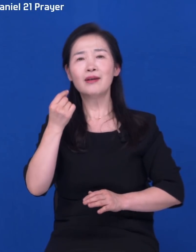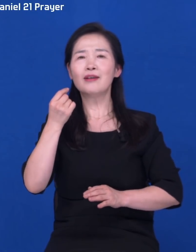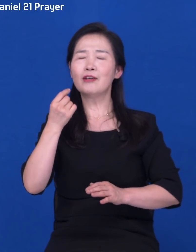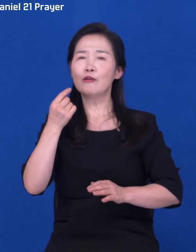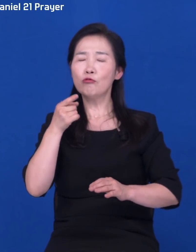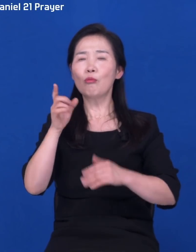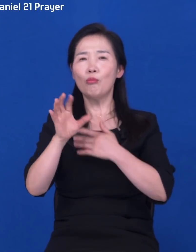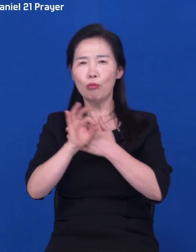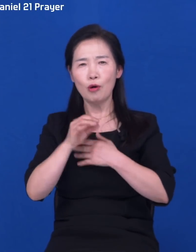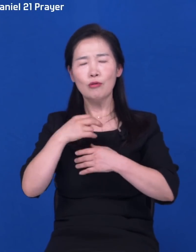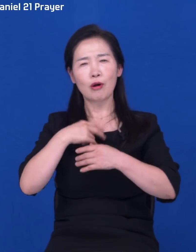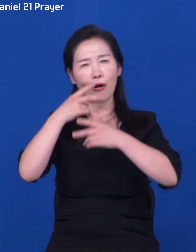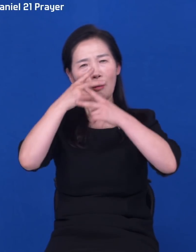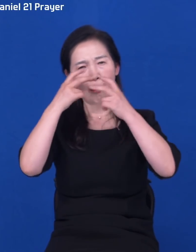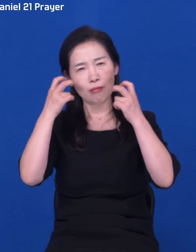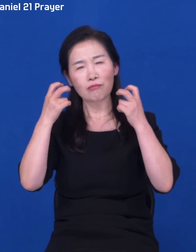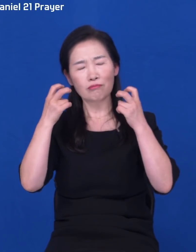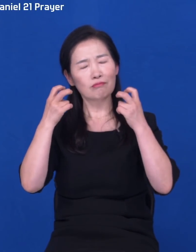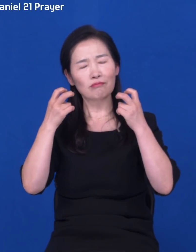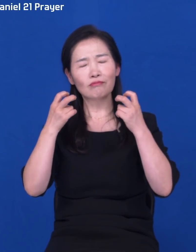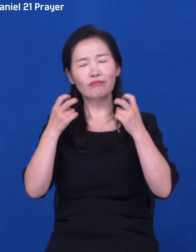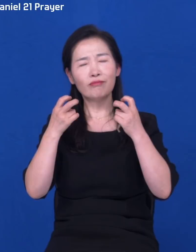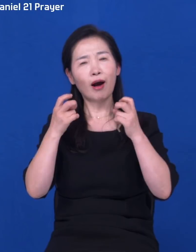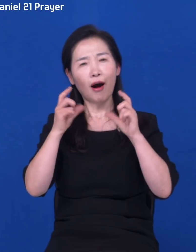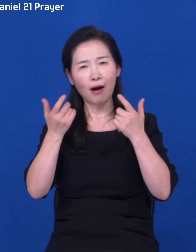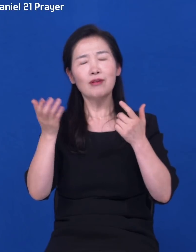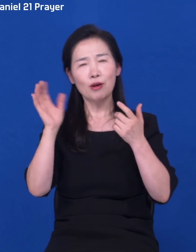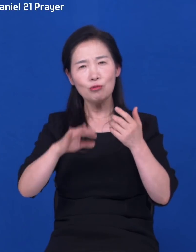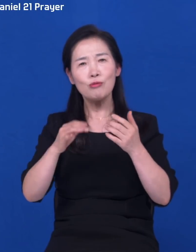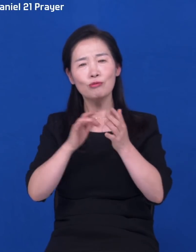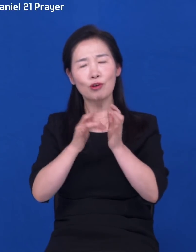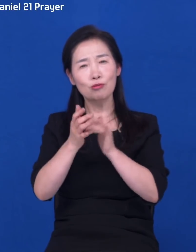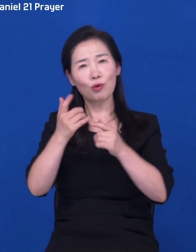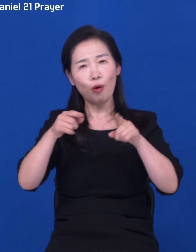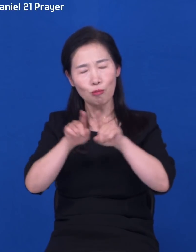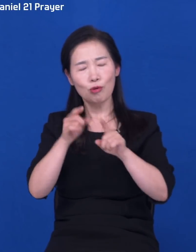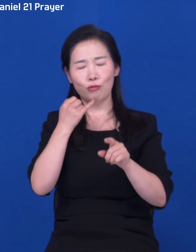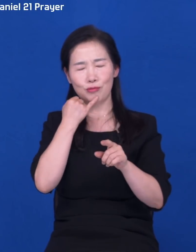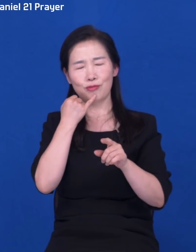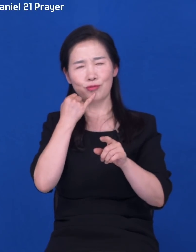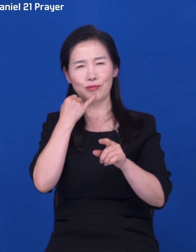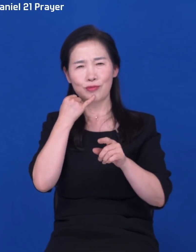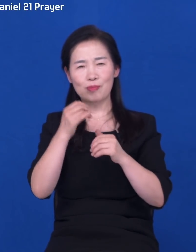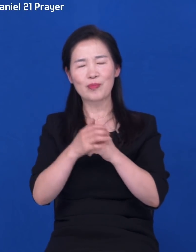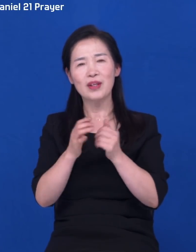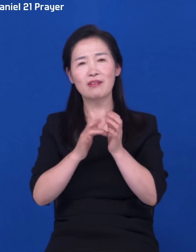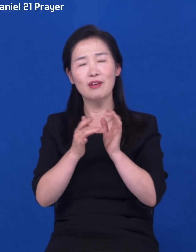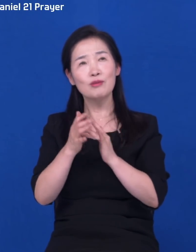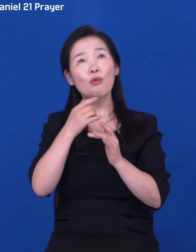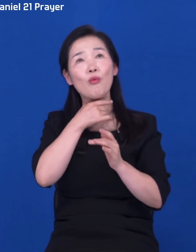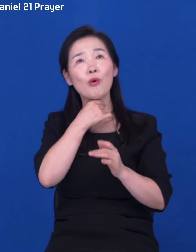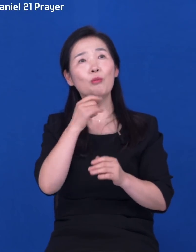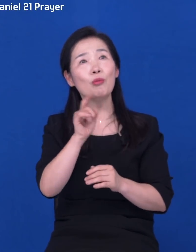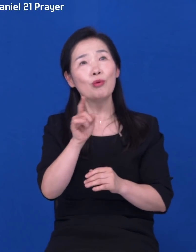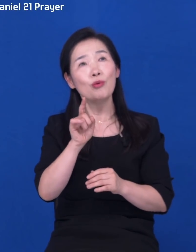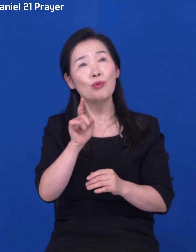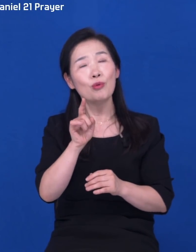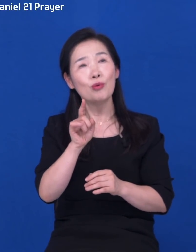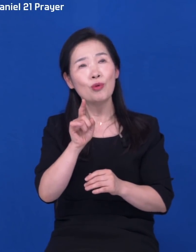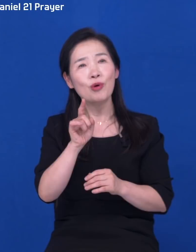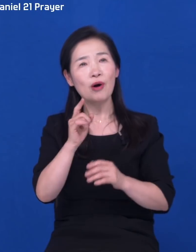않아도 예수님 거니까 상관이 없잖아. 그래서 나 오늘 뭐 하지? 예수님 뭐 하고 싶으세요? 예수님 집에